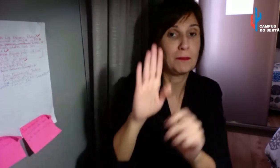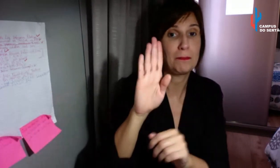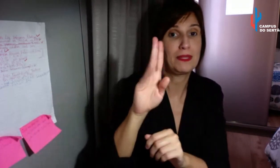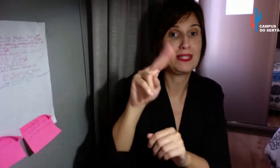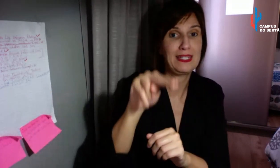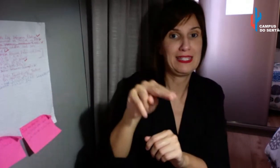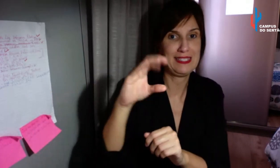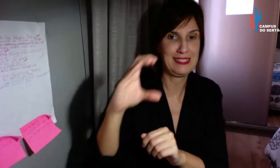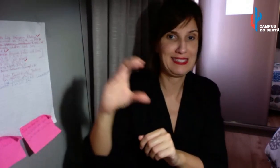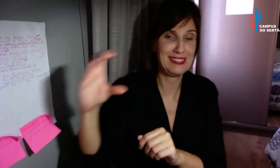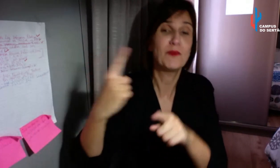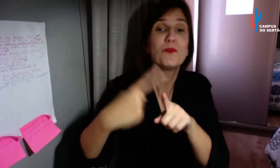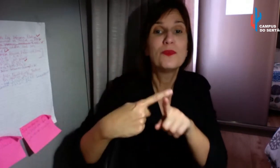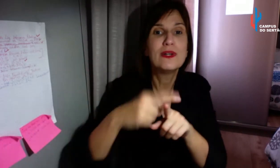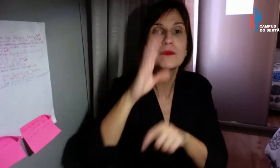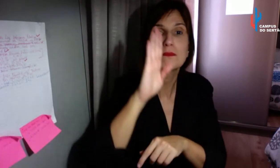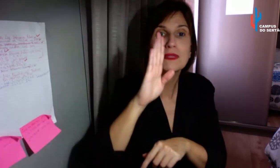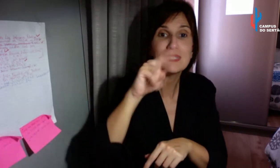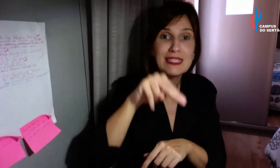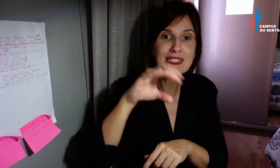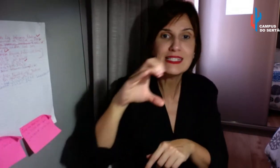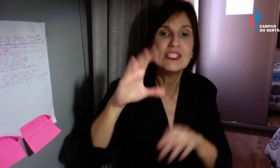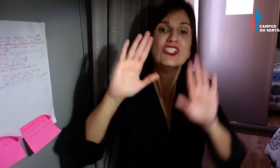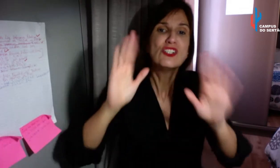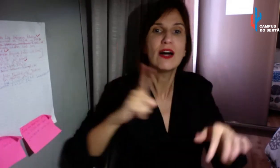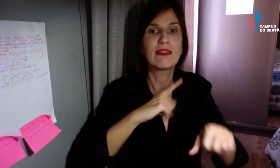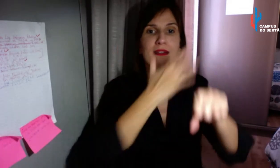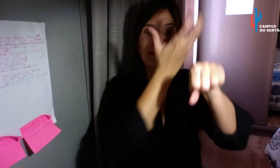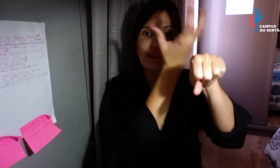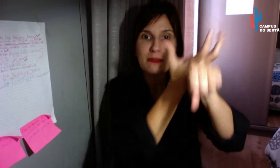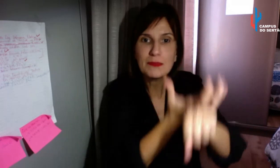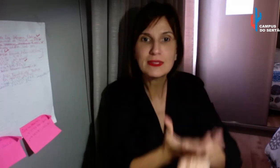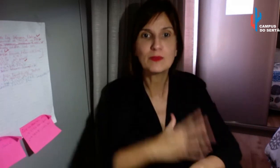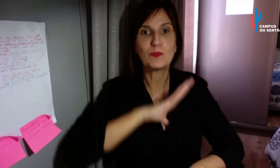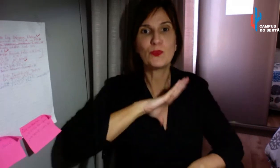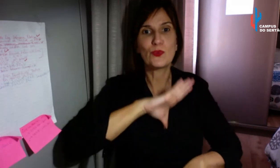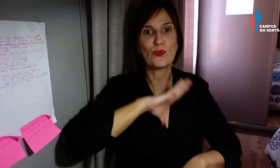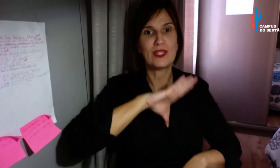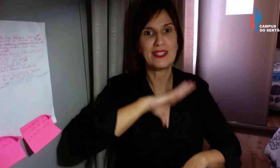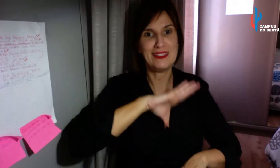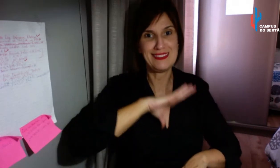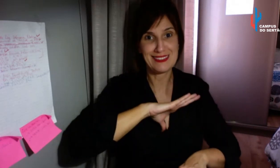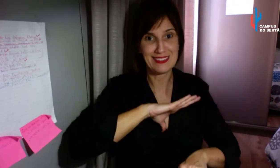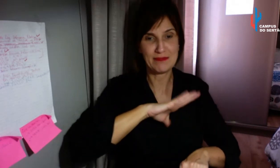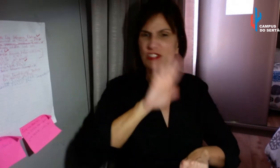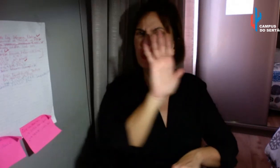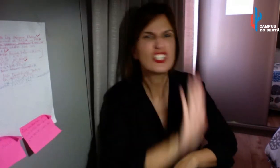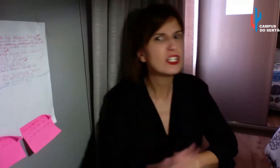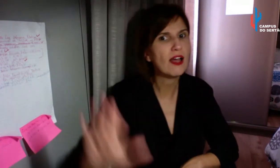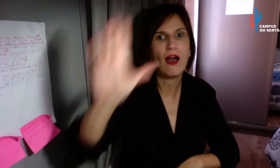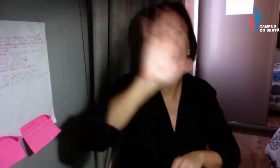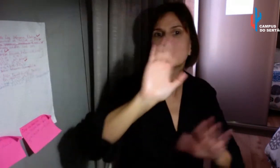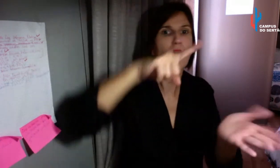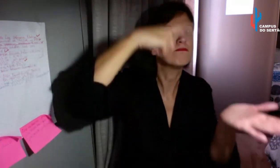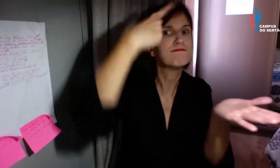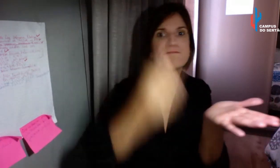exemplo, à biologia. Então, eles elencam que seria mais importante questões da língua portuguesa.